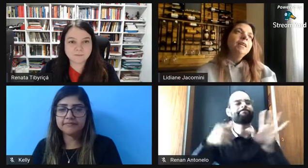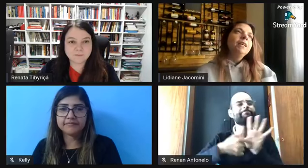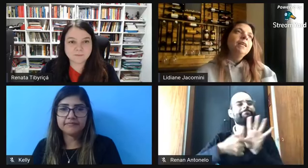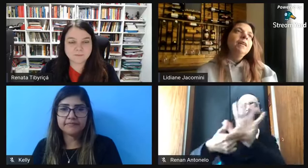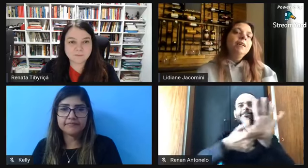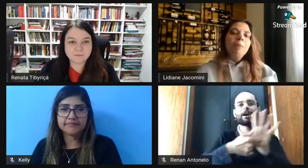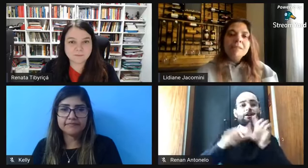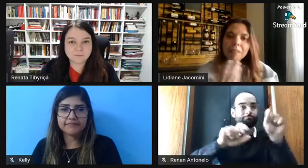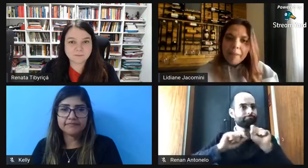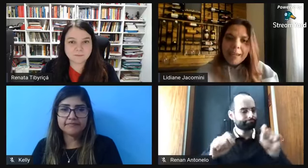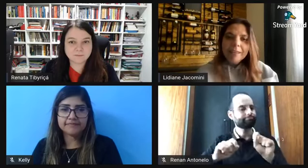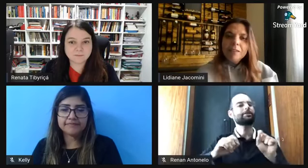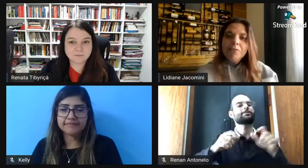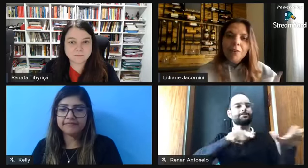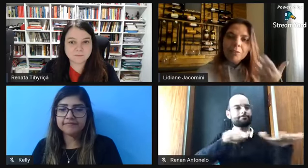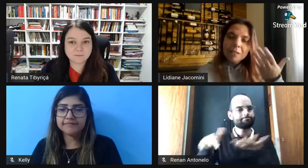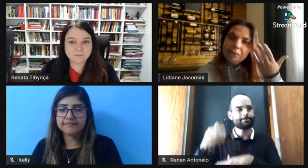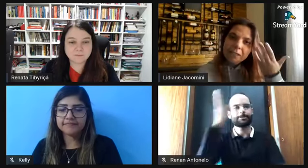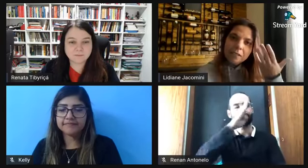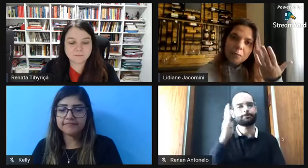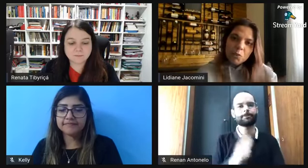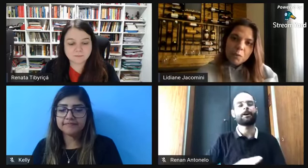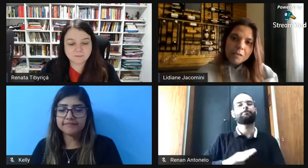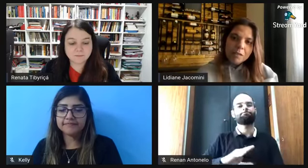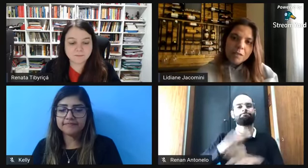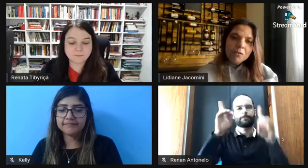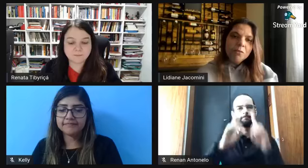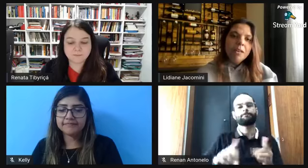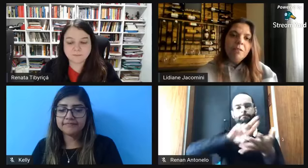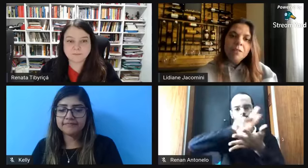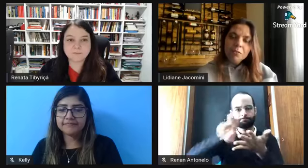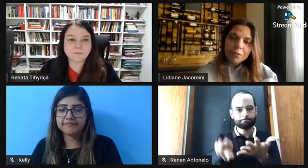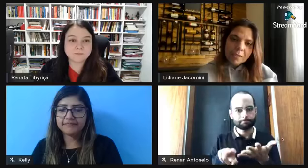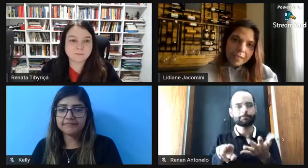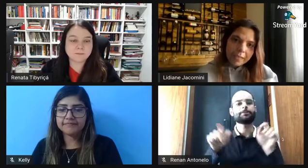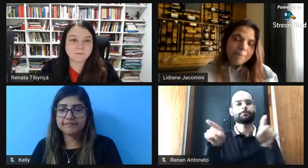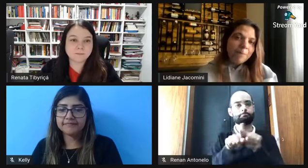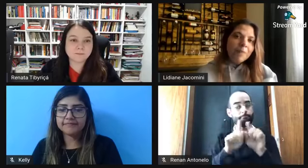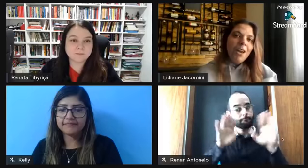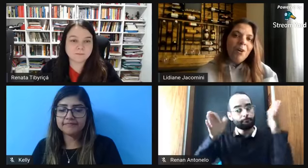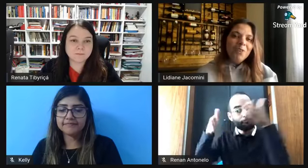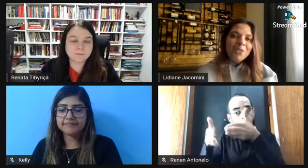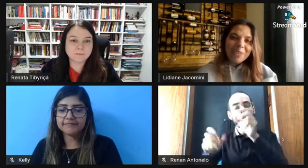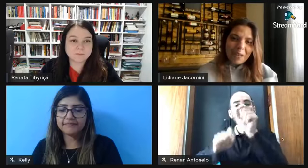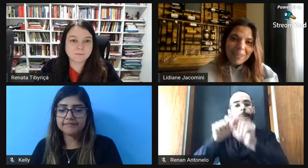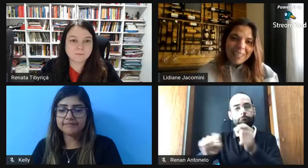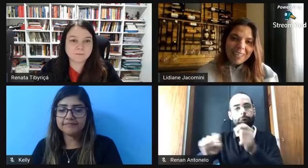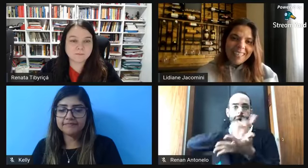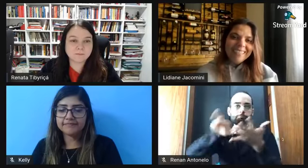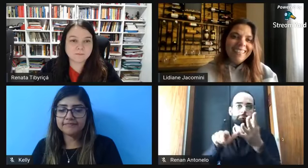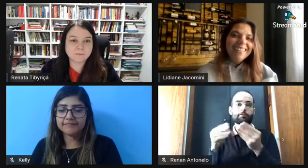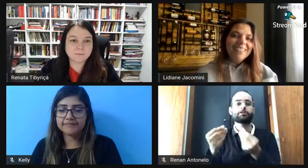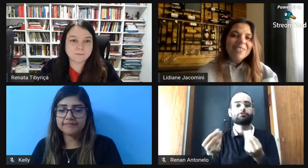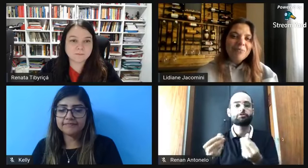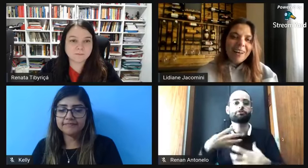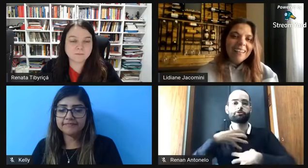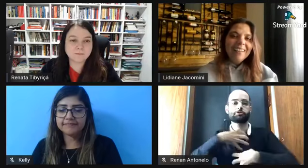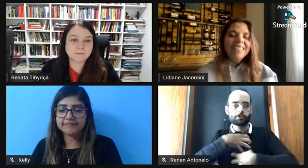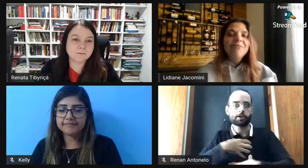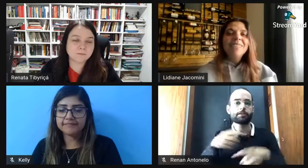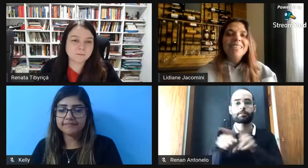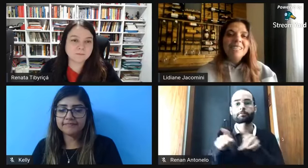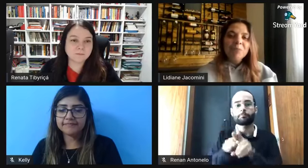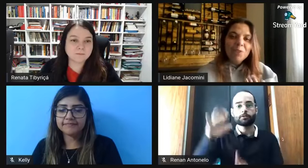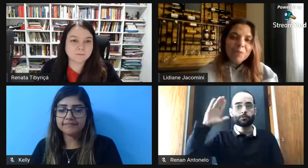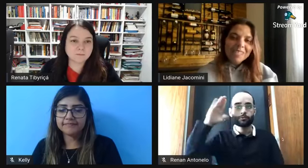Múltipla, mas também ela tem o foco na deficiência múltipla sensorial e na surdo-cegueira. Hoje o tema, da nossa fala